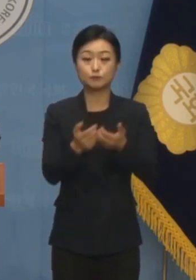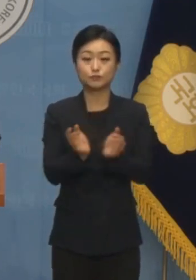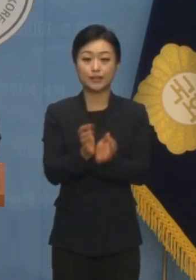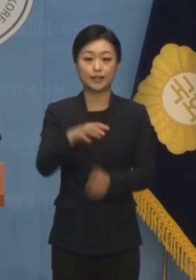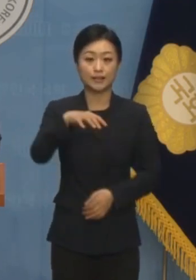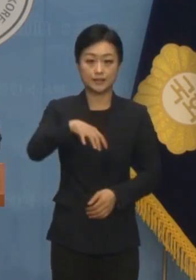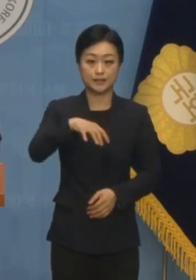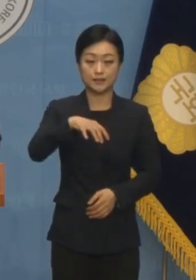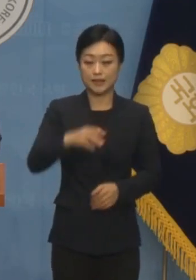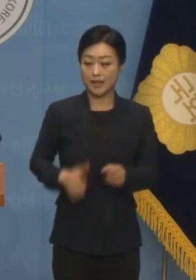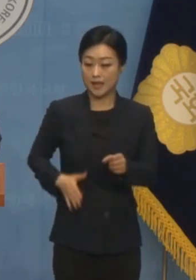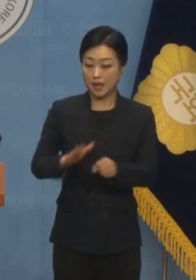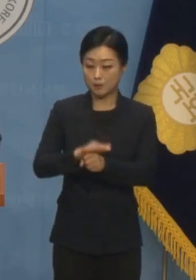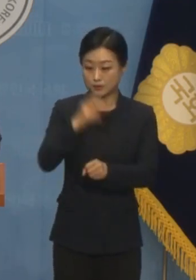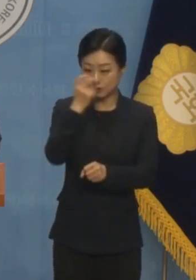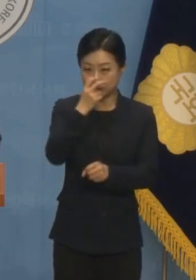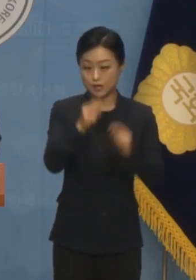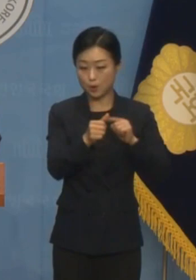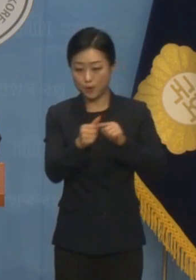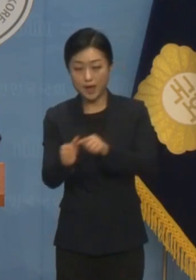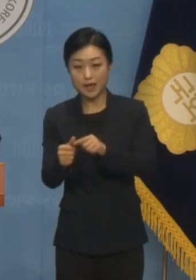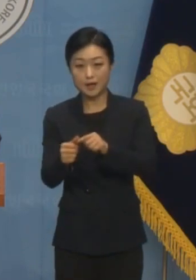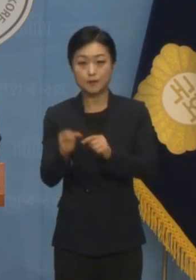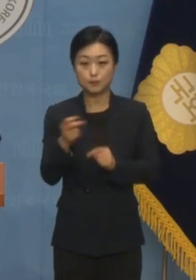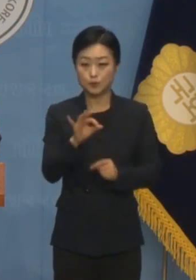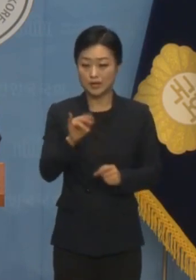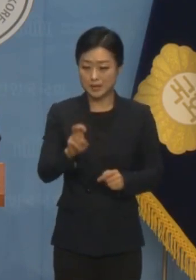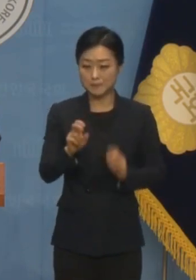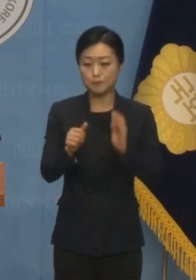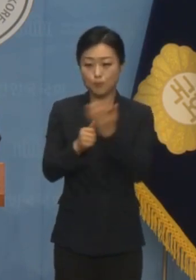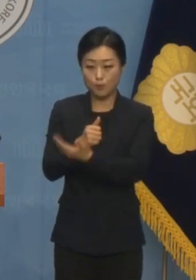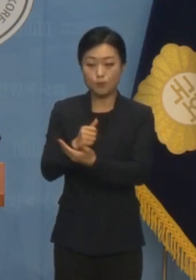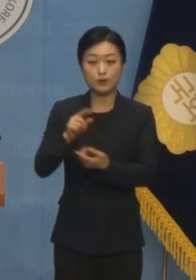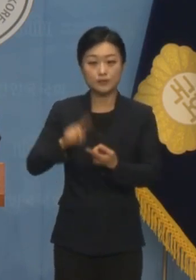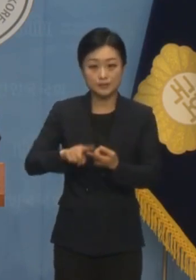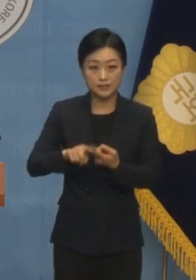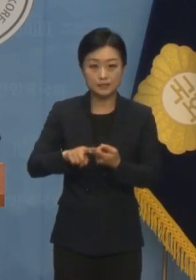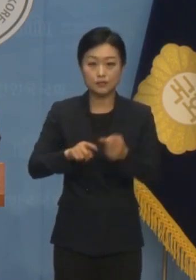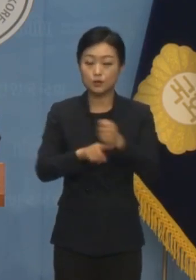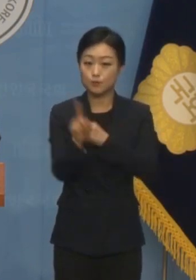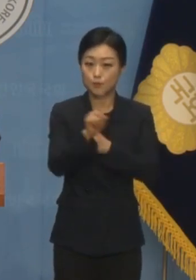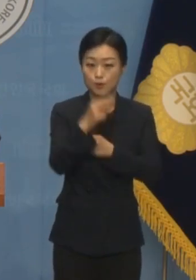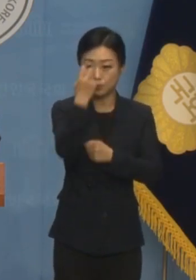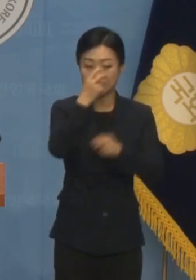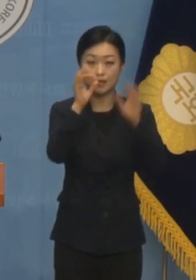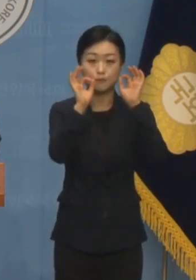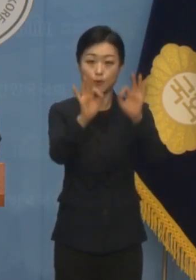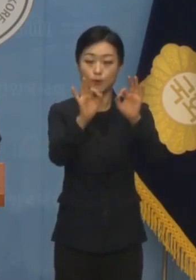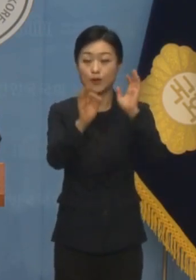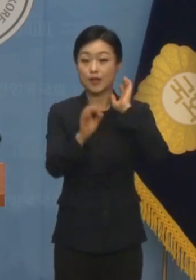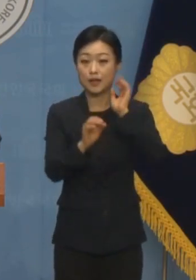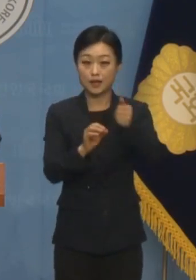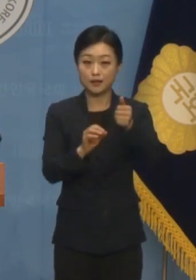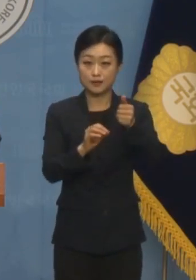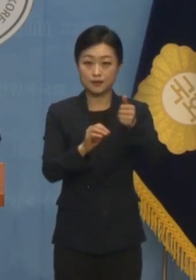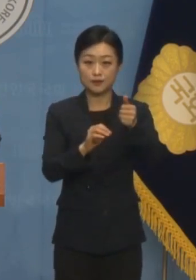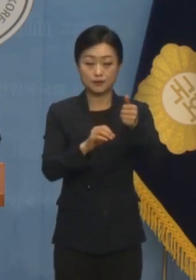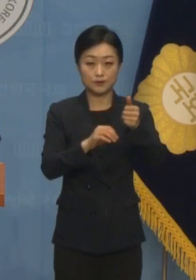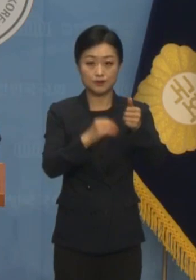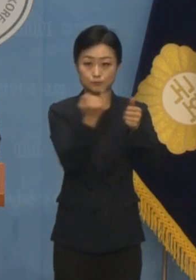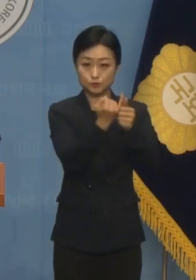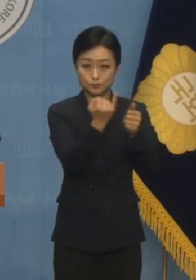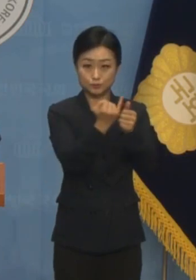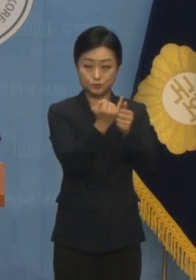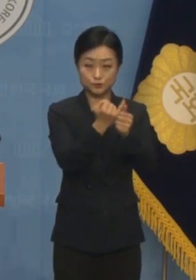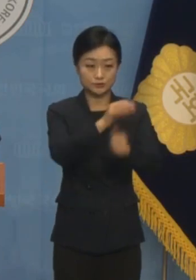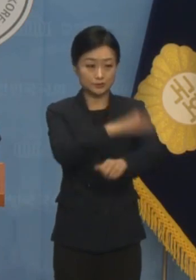더불어민주당은 해병대원 수사 외압과 구명 로비 의혹의 진실을 낱낱이 밝혀 대한민국의 정의와 상식을